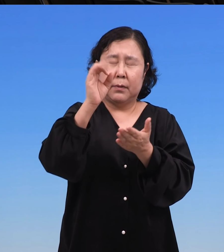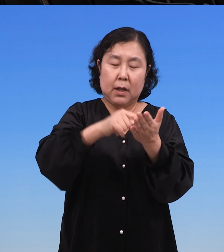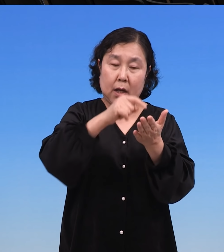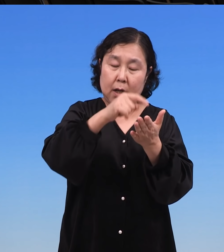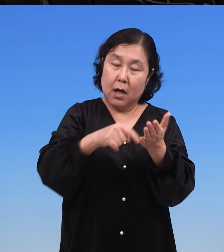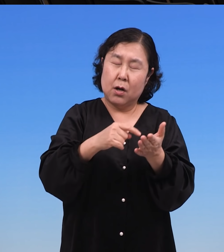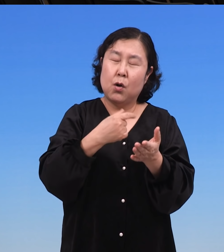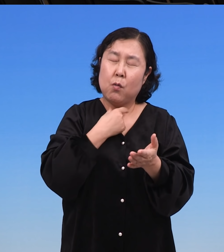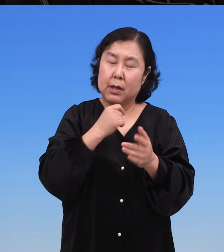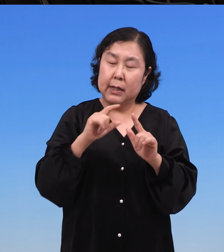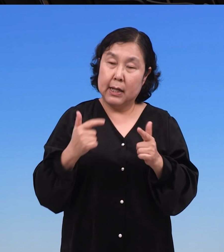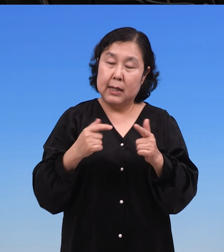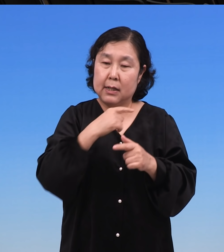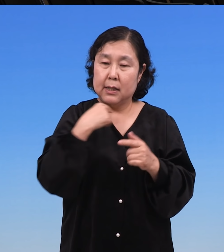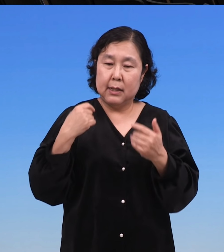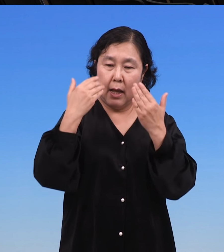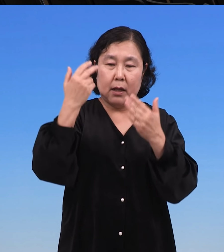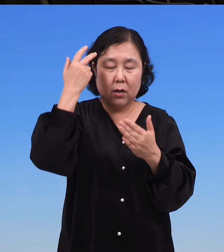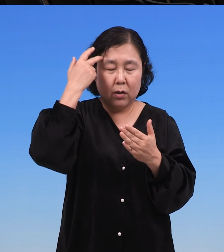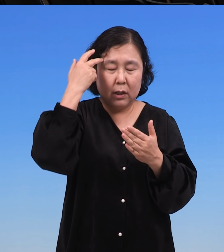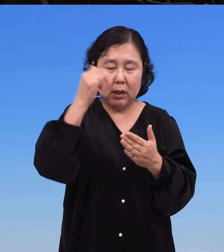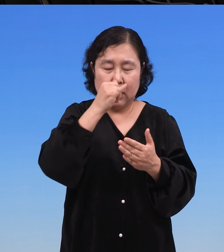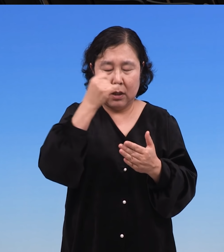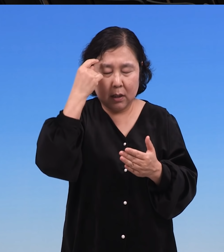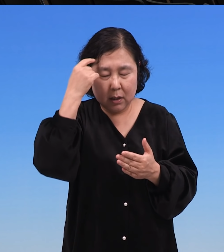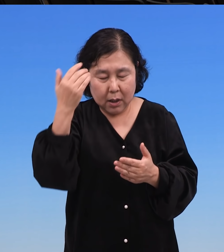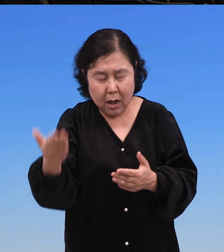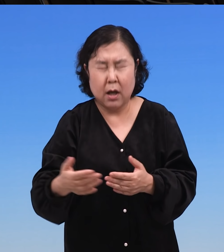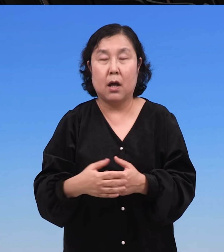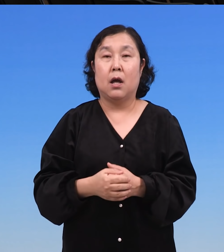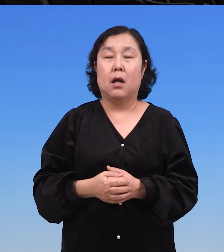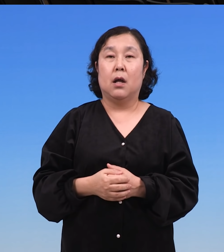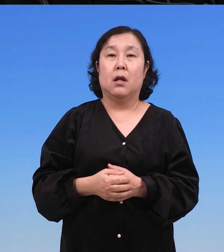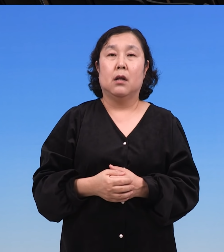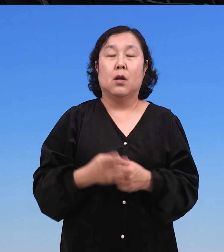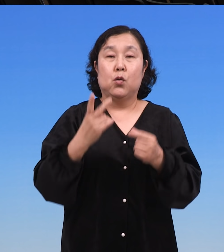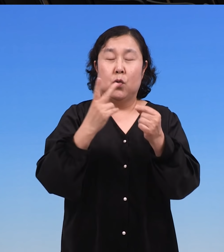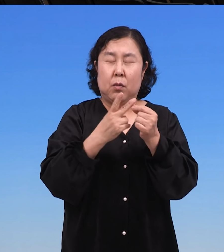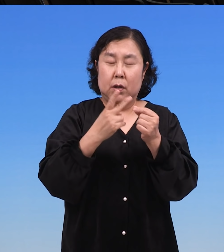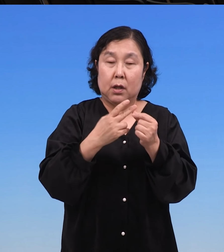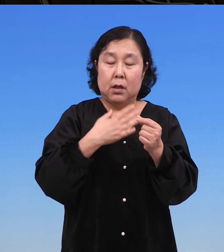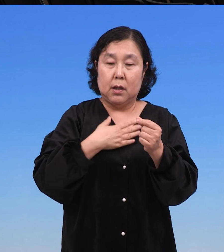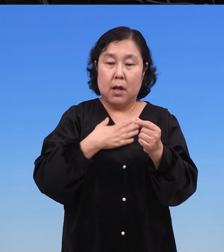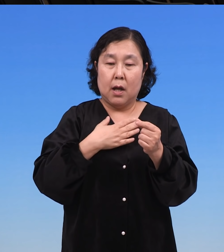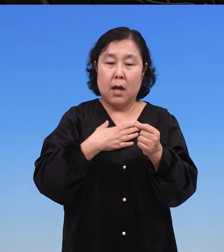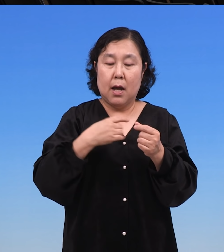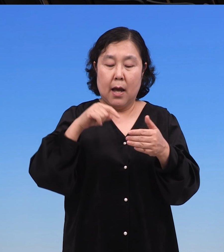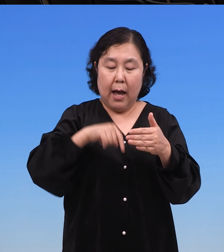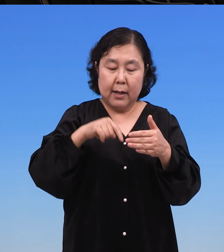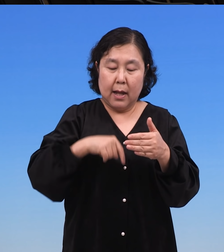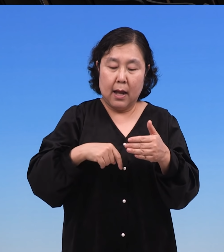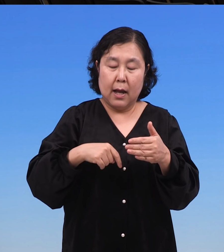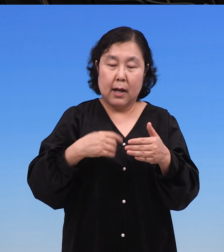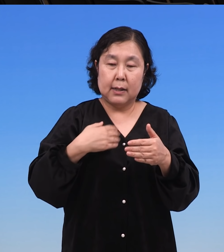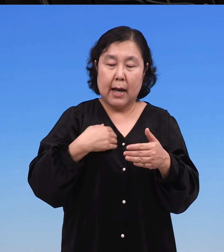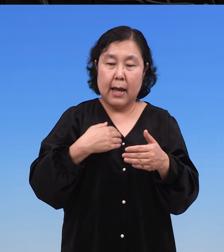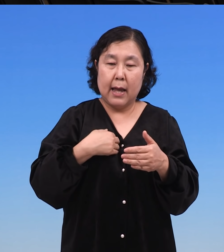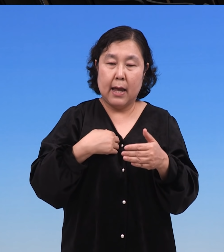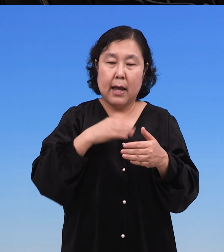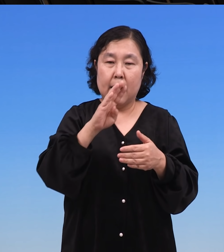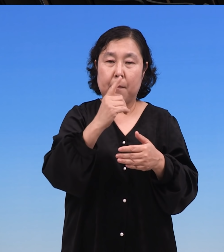않는 희생정신이 바탕에 깔려 있는가? 그리고 이것이 가능하도록 내 안에 늘